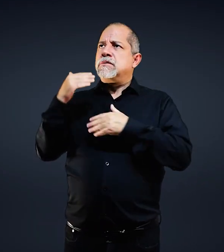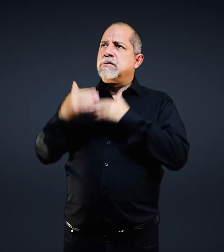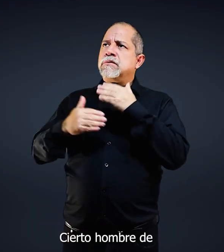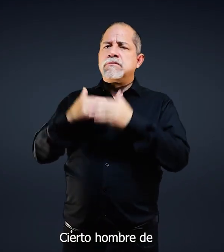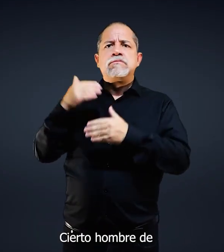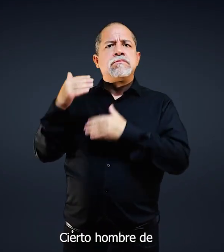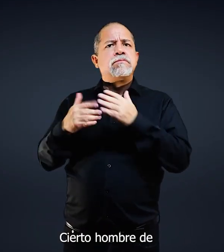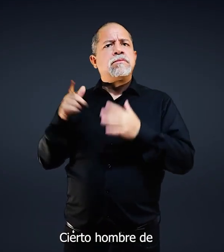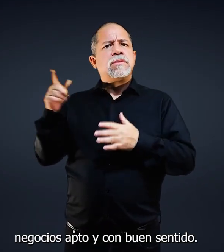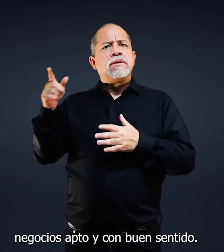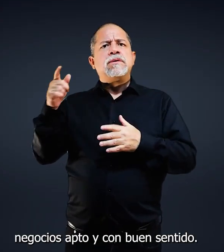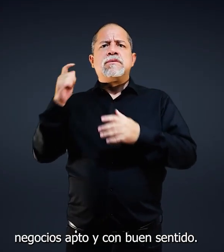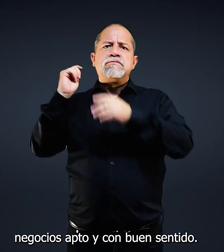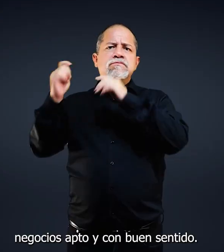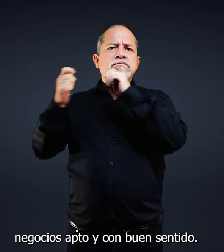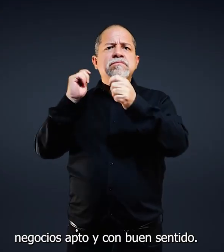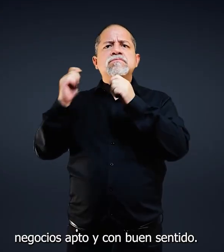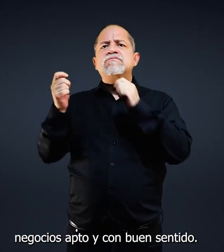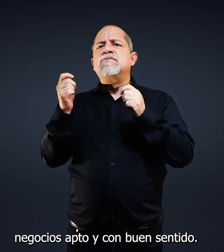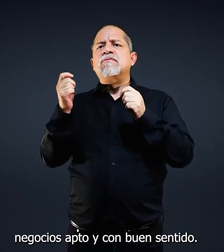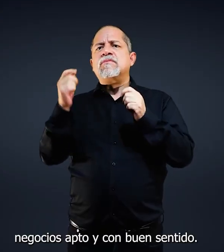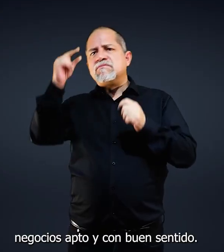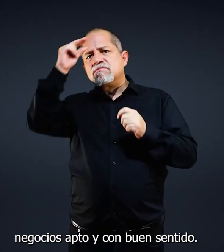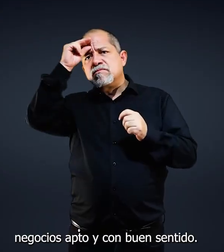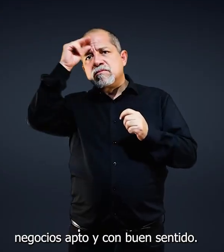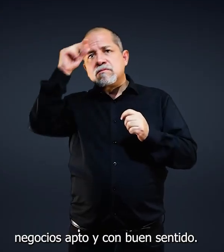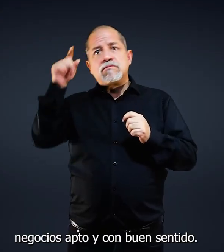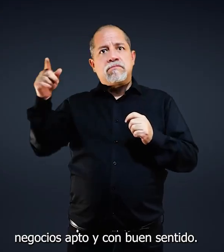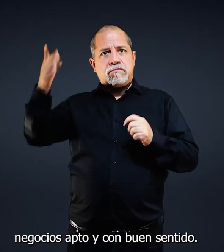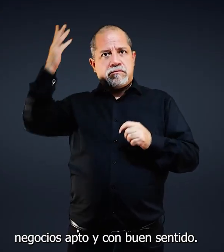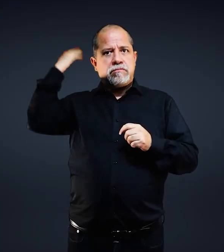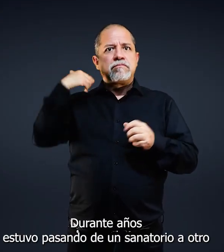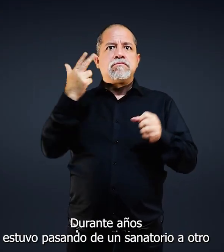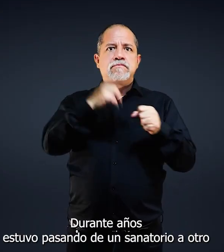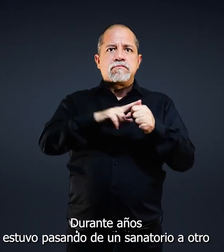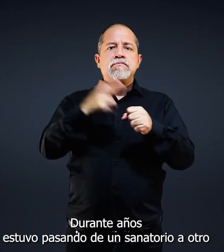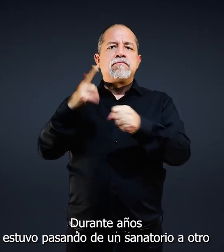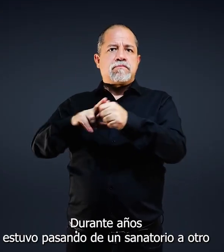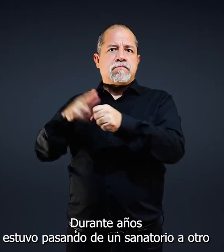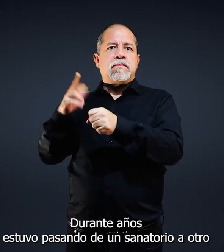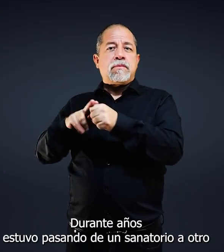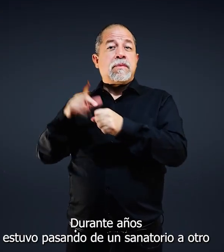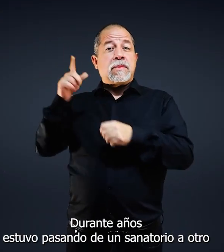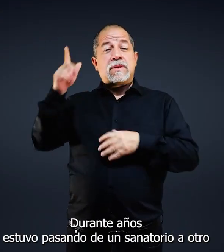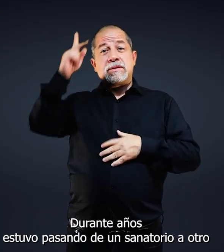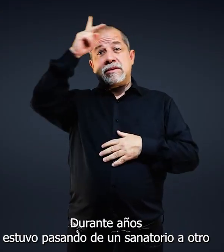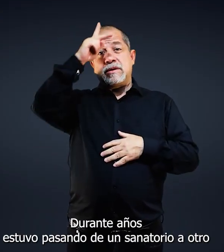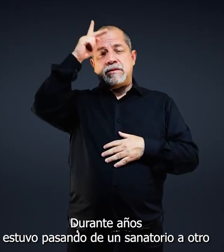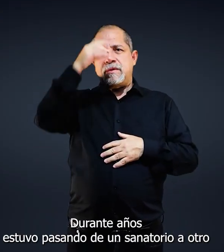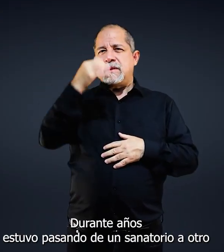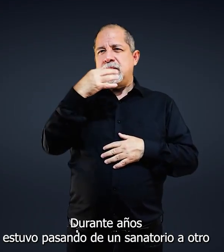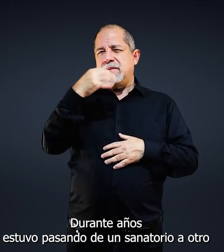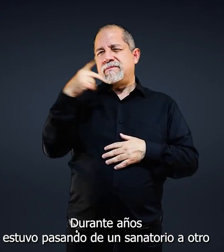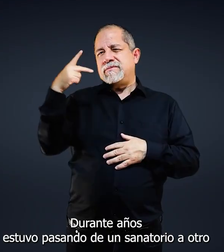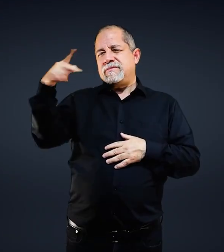Cierto hombre de negocios, apto y con buen sentido, durante años estuvo pasando de un sanatorio a otro, y